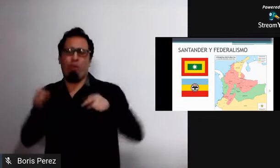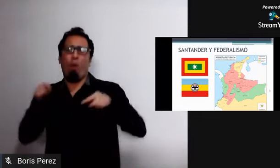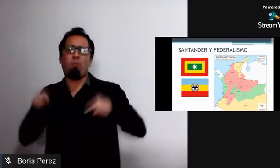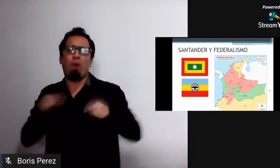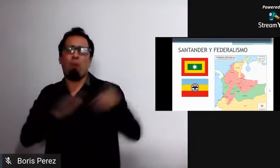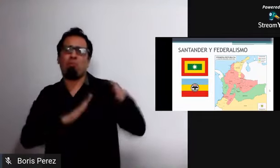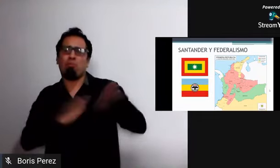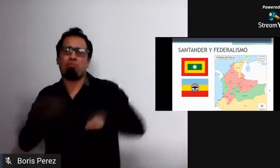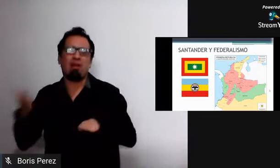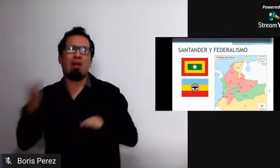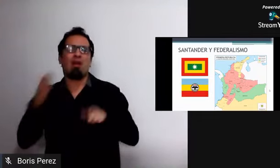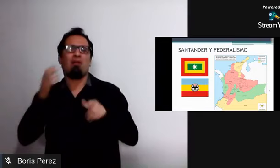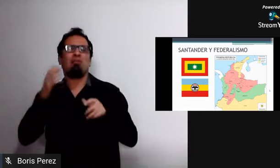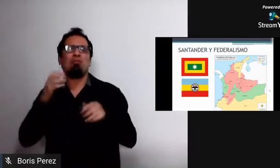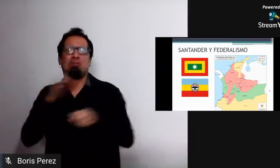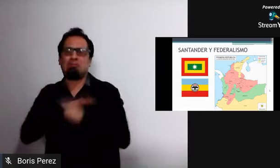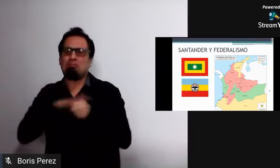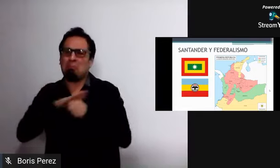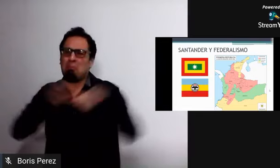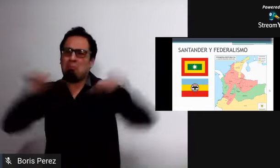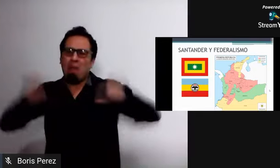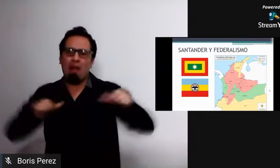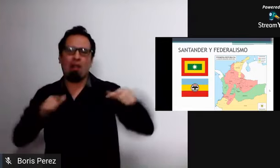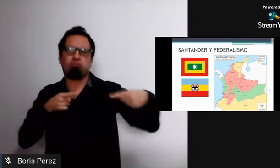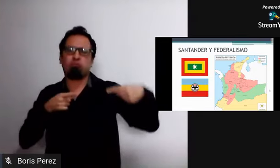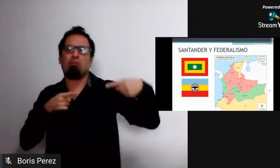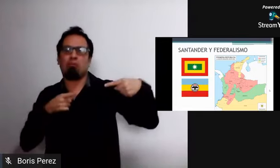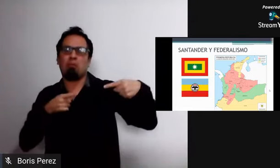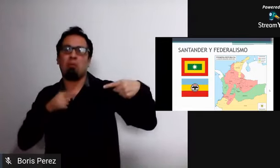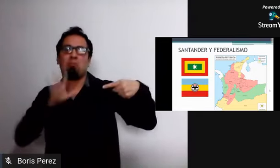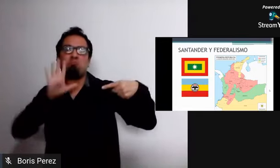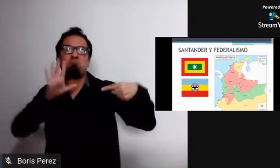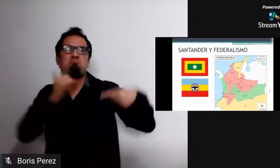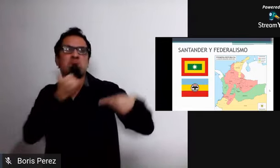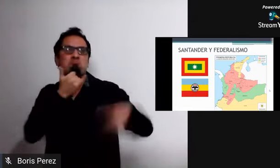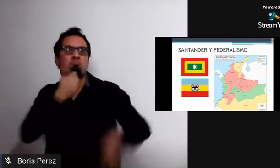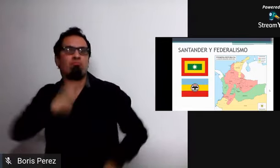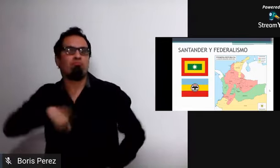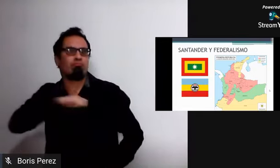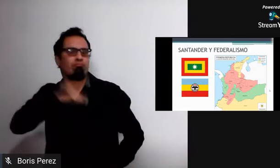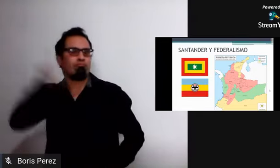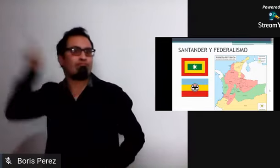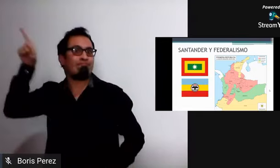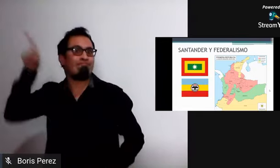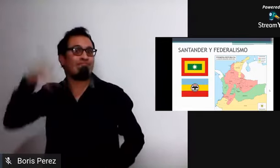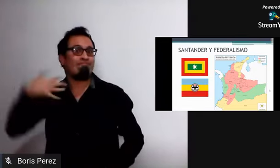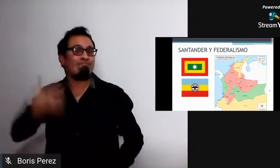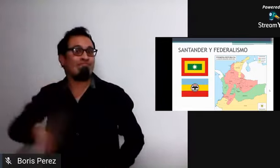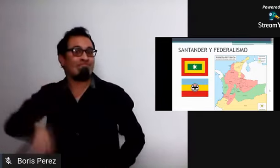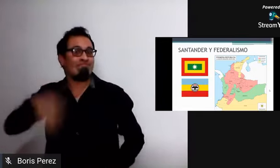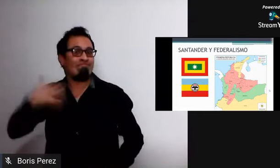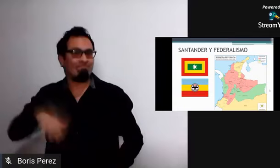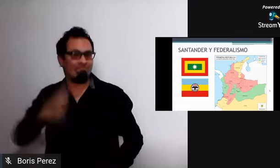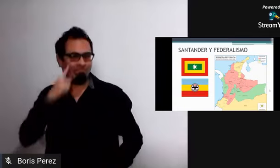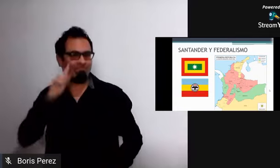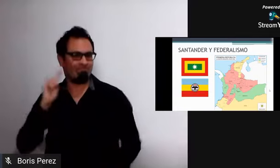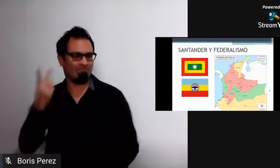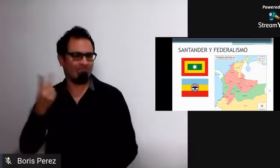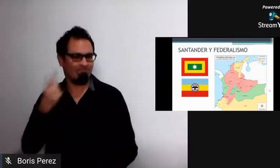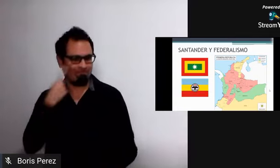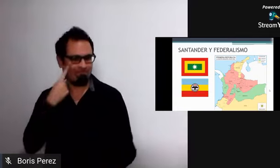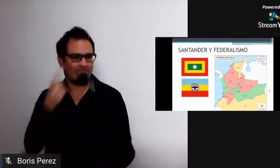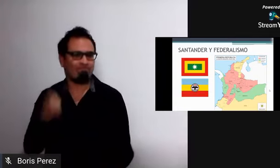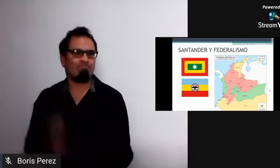partidos políticos o de estos dos movimientos políticos que gobernaban al país en ese entonces, empieza